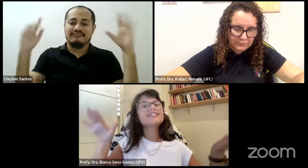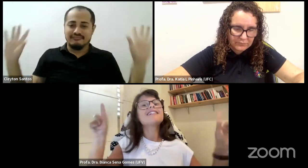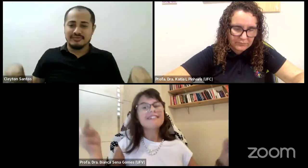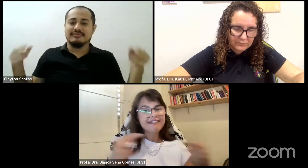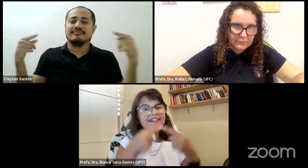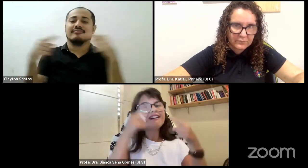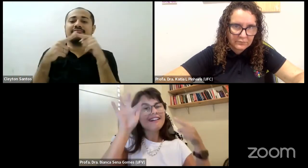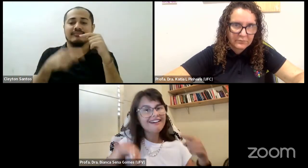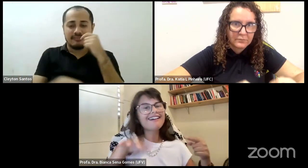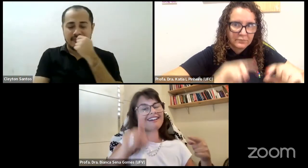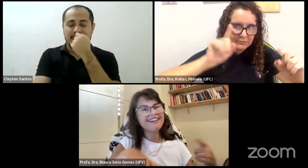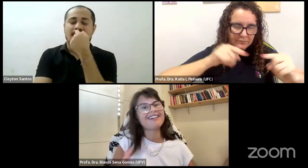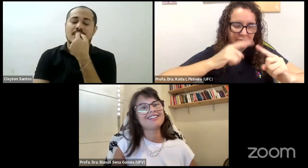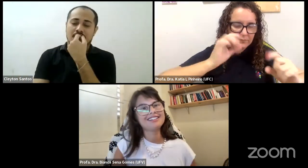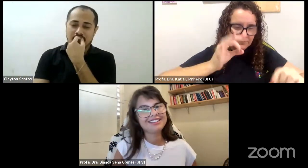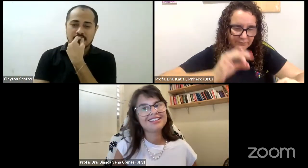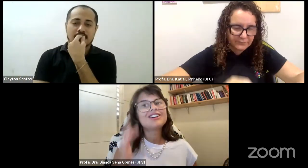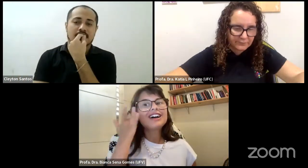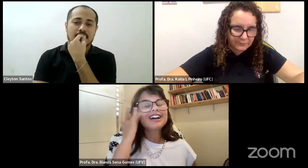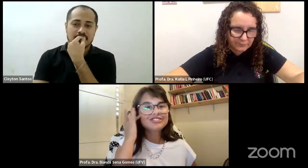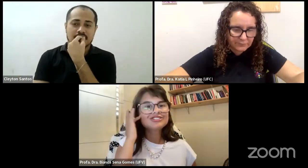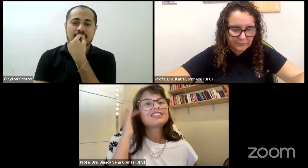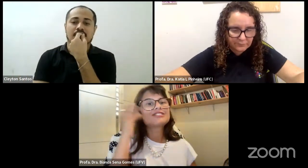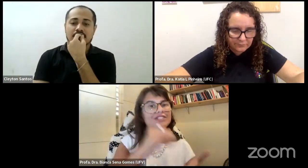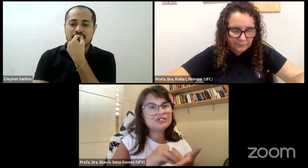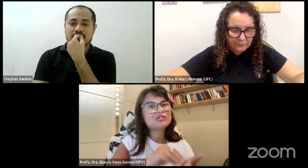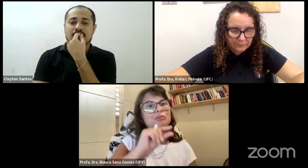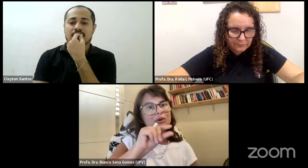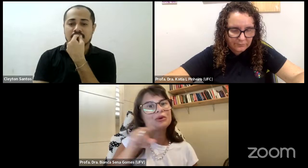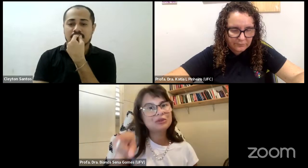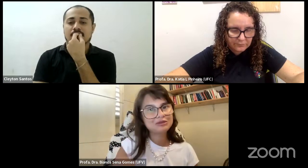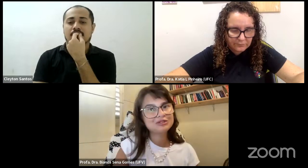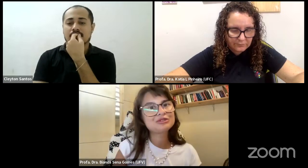suas perguntas, dos seus objetivos.